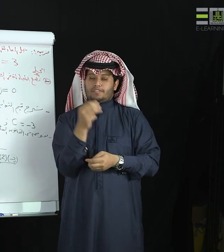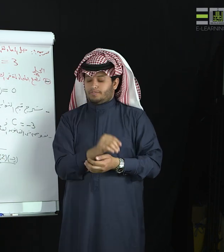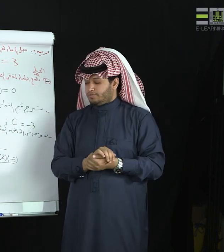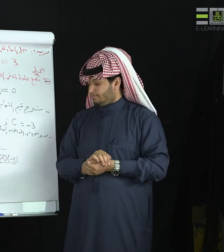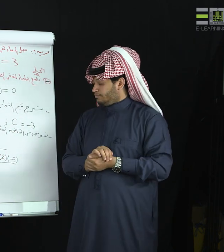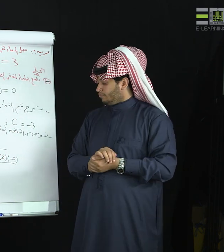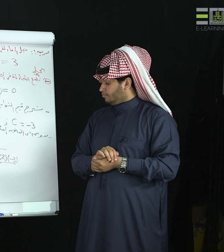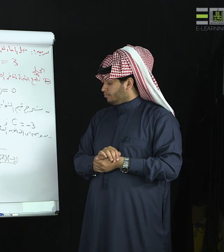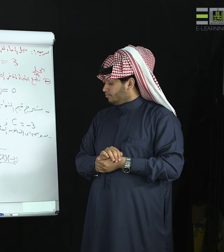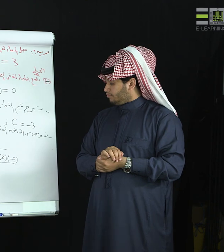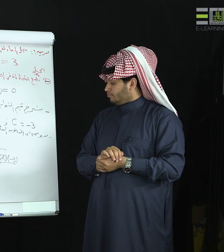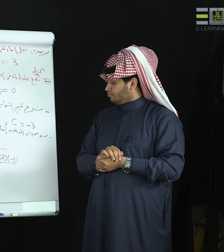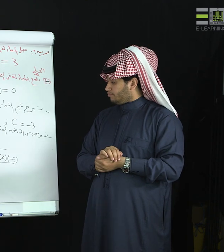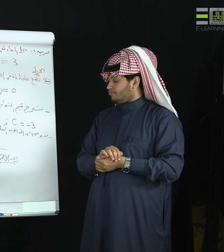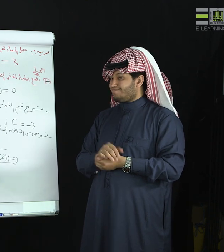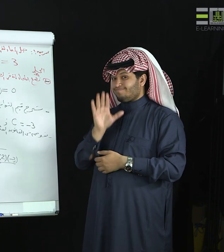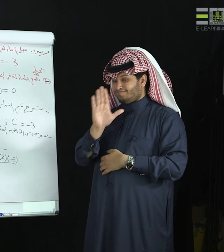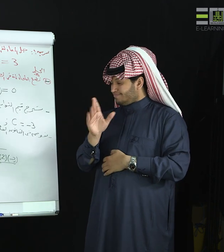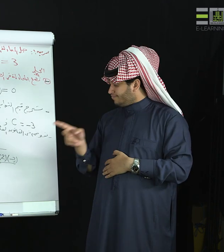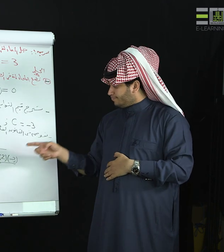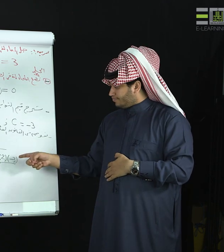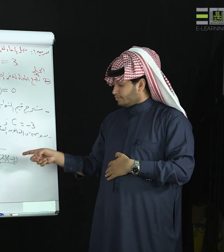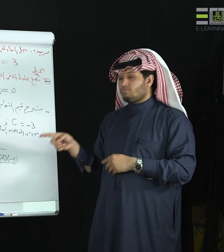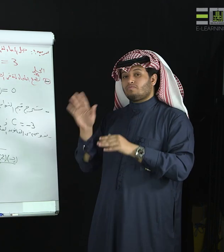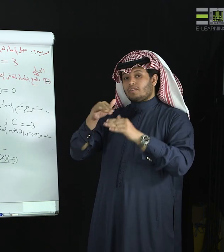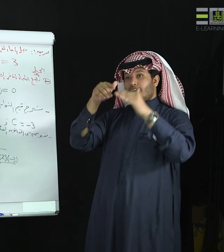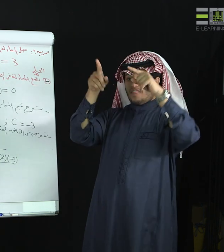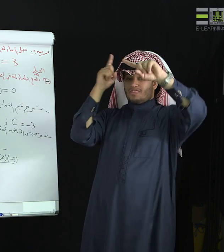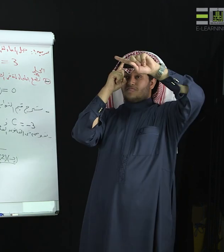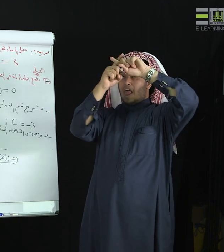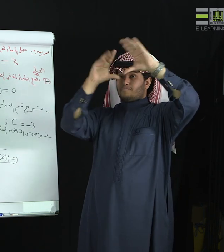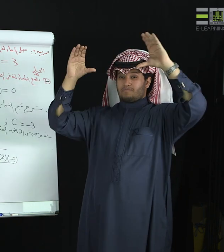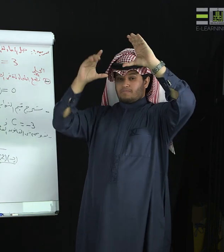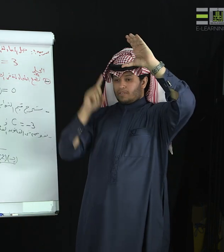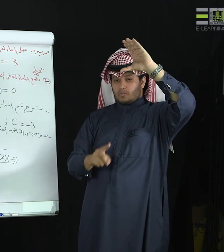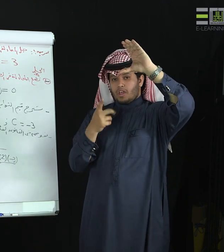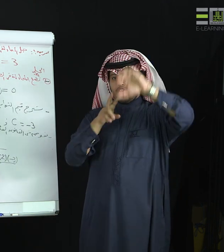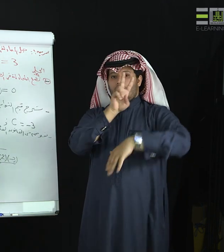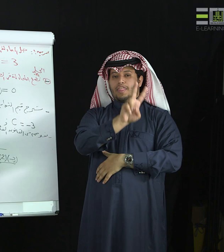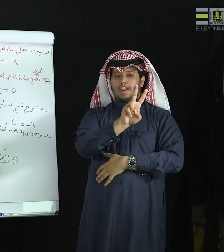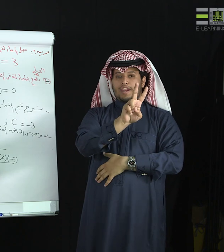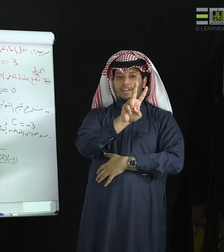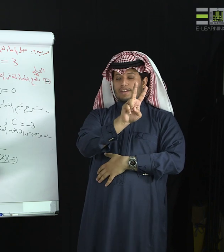3. طيب على 2 ضرب A، يبقى 2 ضرب A، A ب 2.